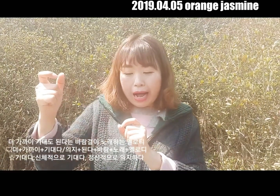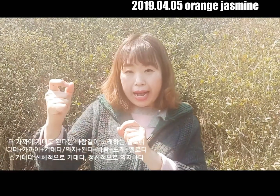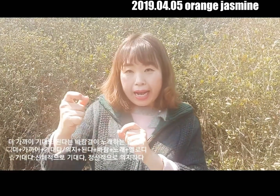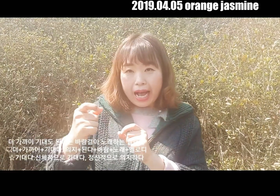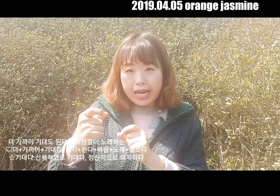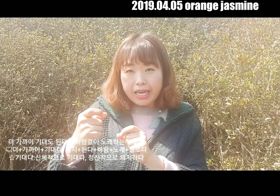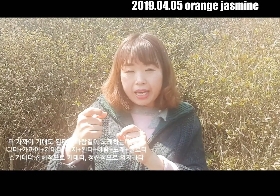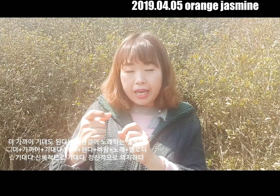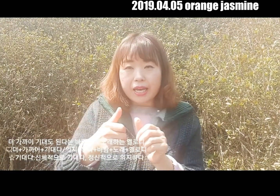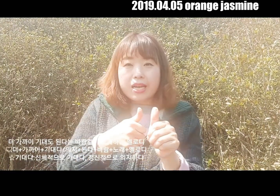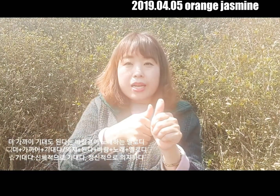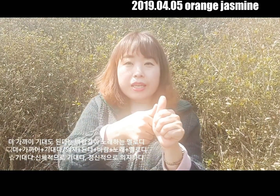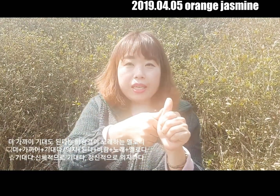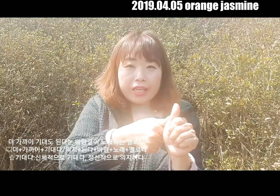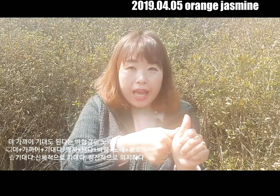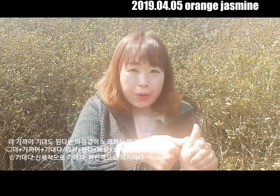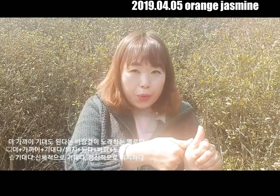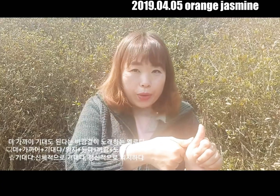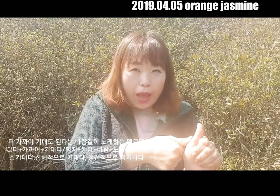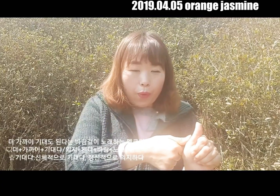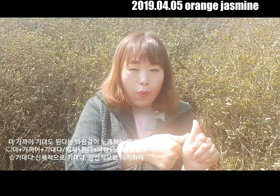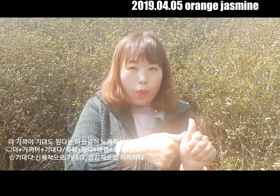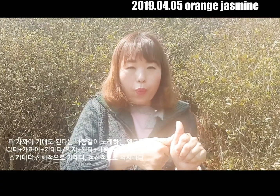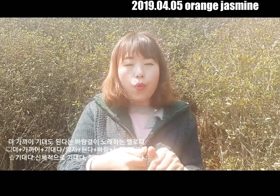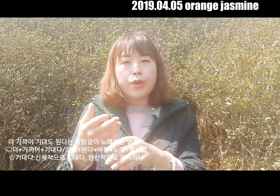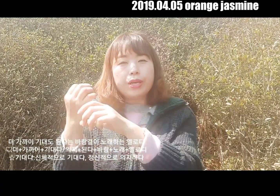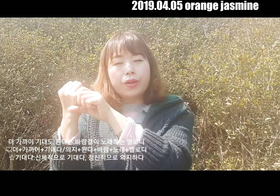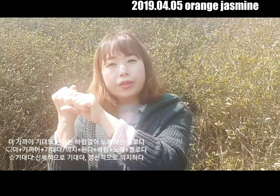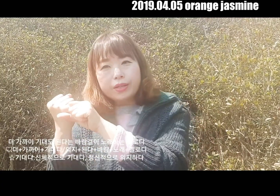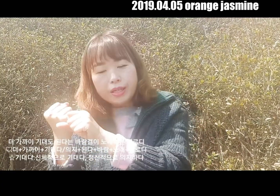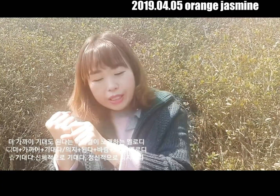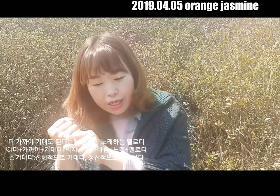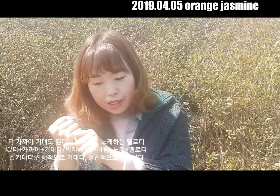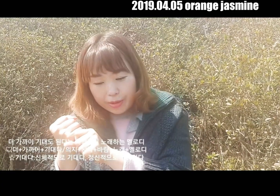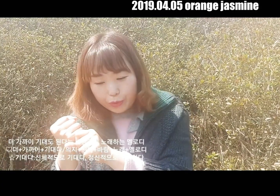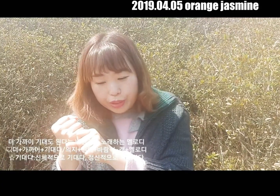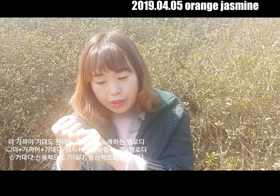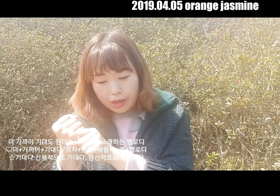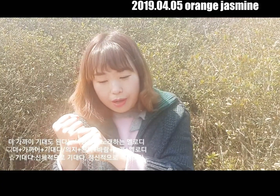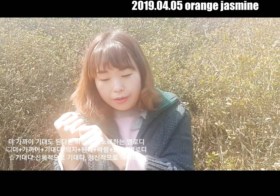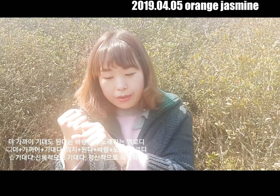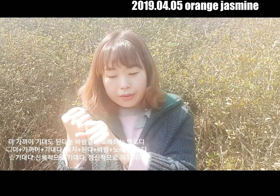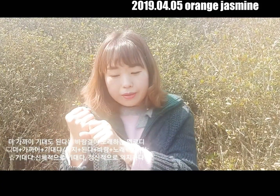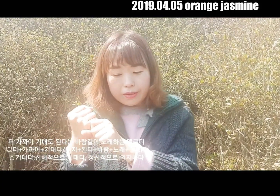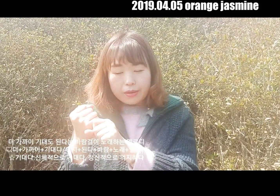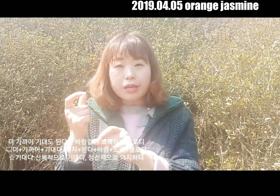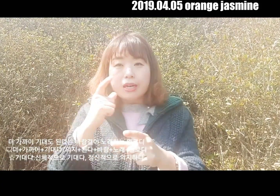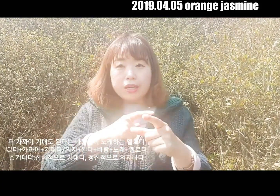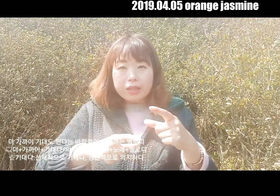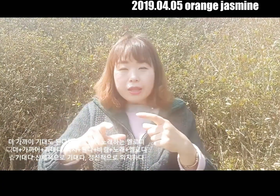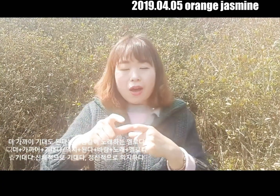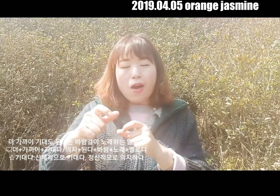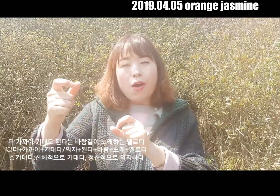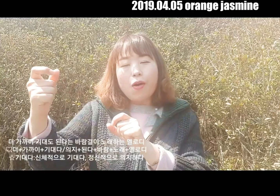더 가까이 기대도 되고, 이런 의지의 의미도 있어요.